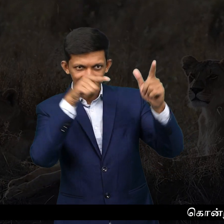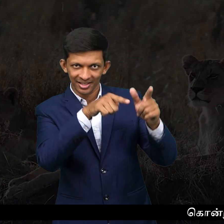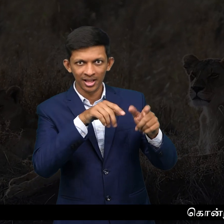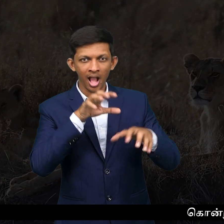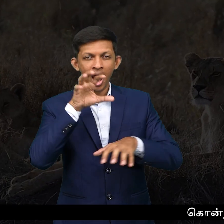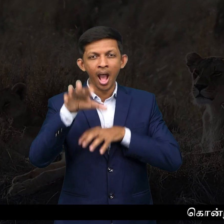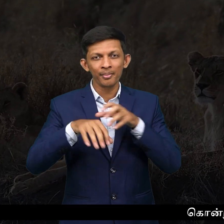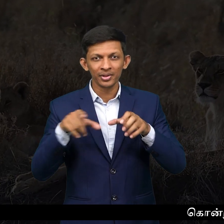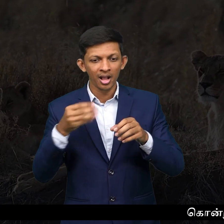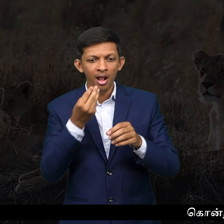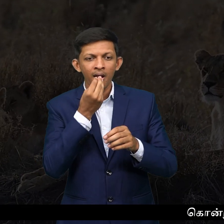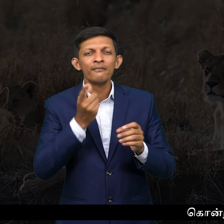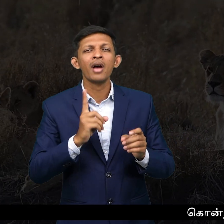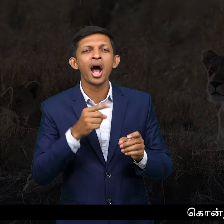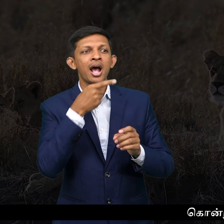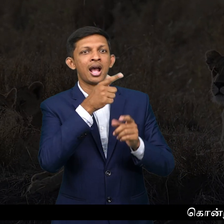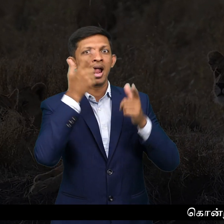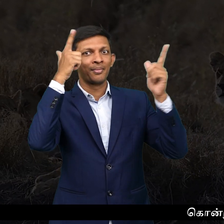கொன்றுண்ணிகள்.